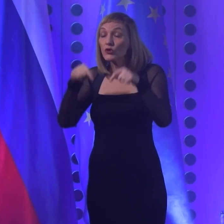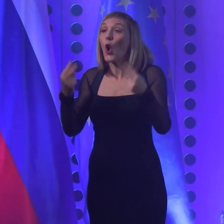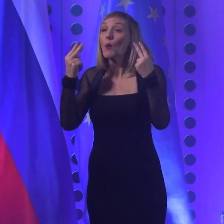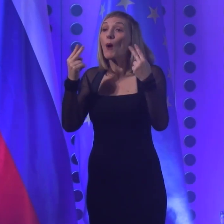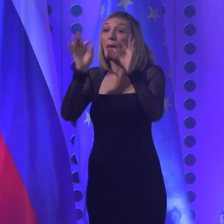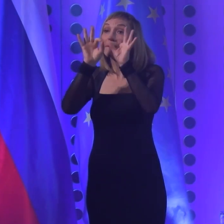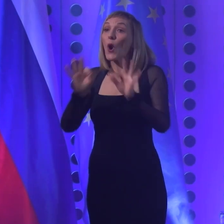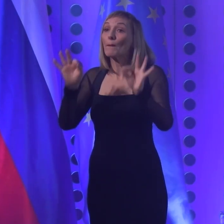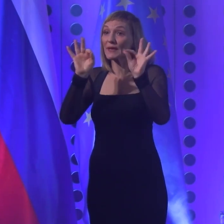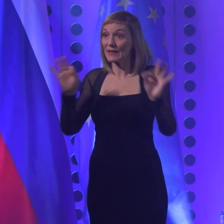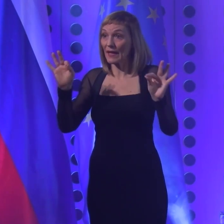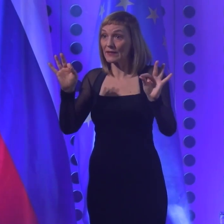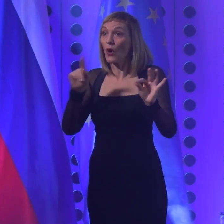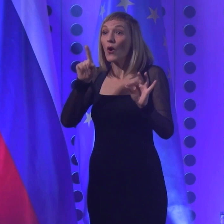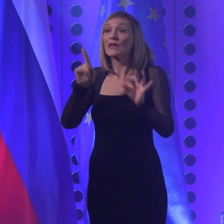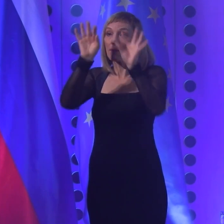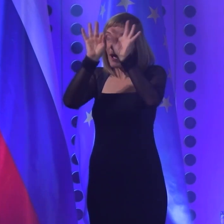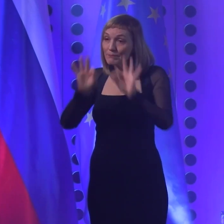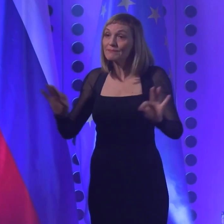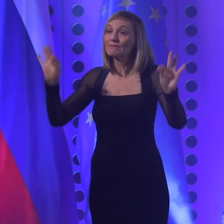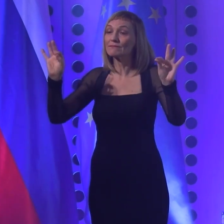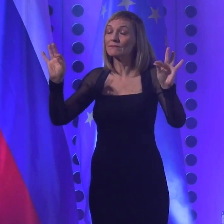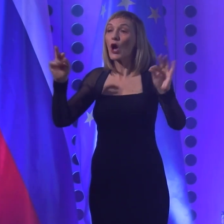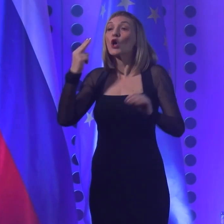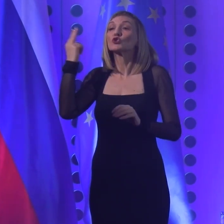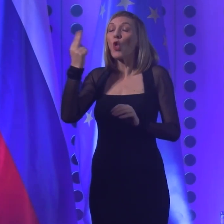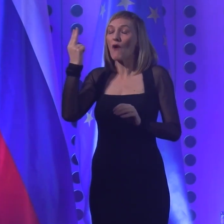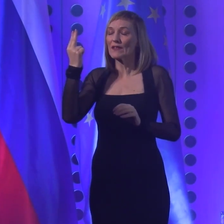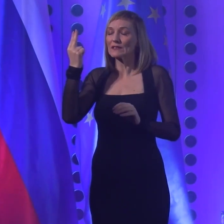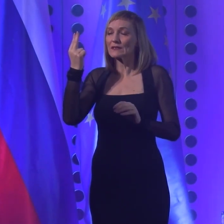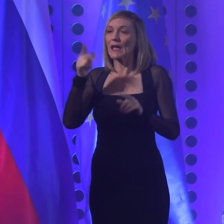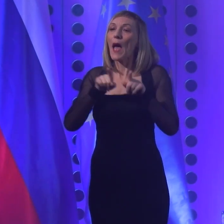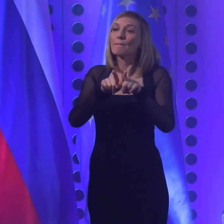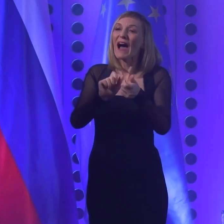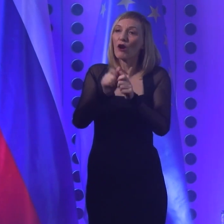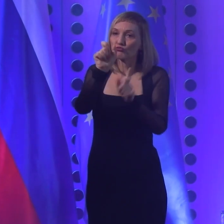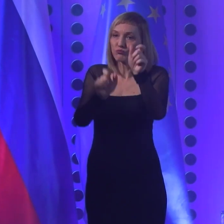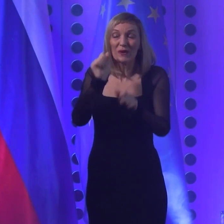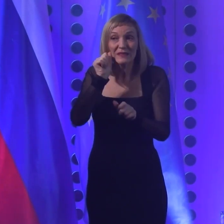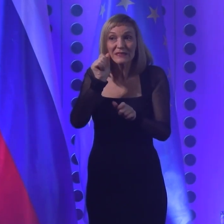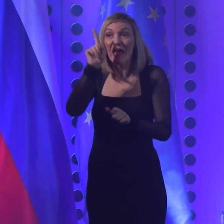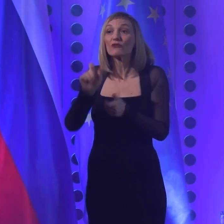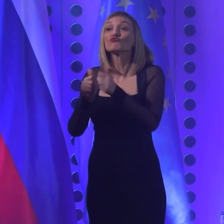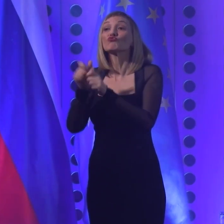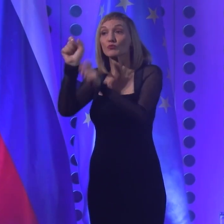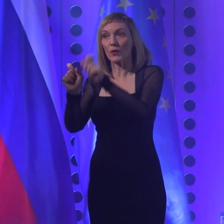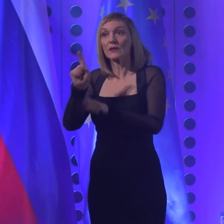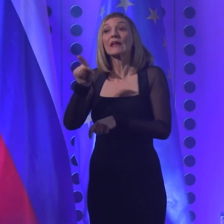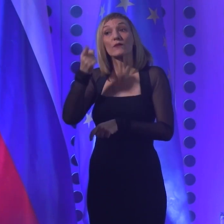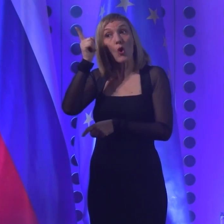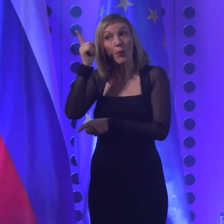pomembno prireditev, ki slavi slovenske parašportnice in parašportnike, in opominja na